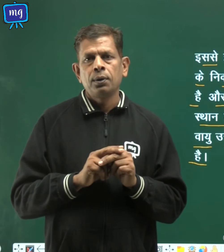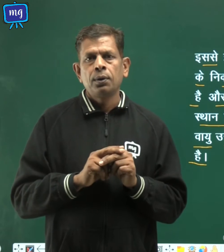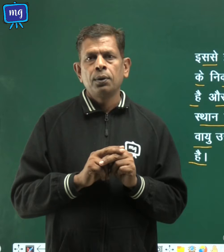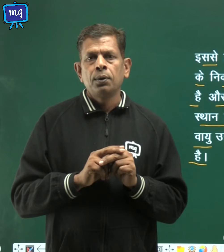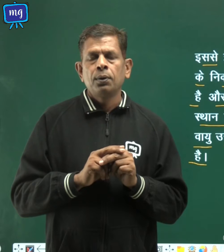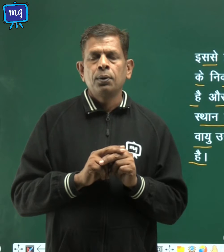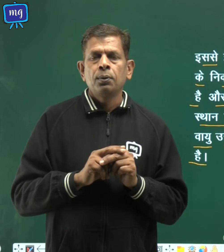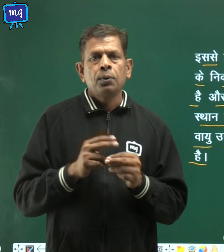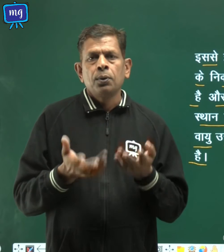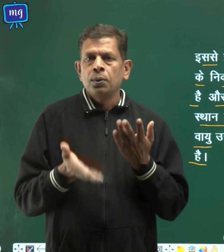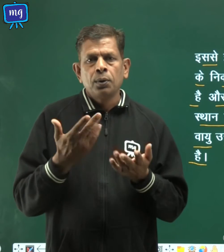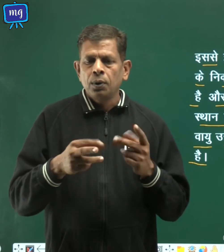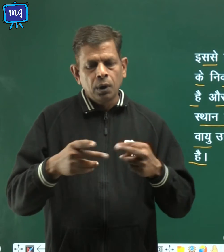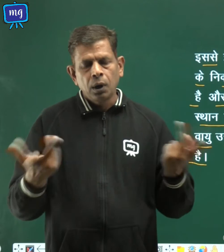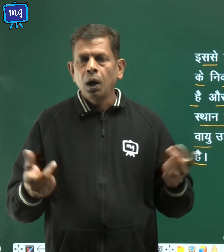असमान रूप से